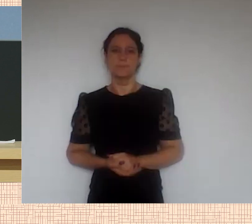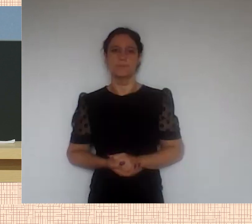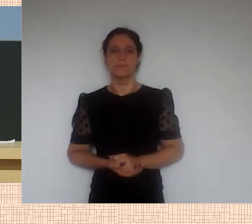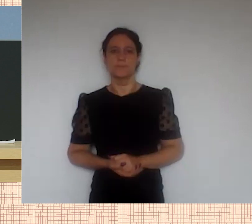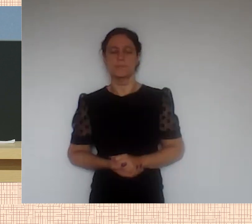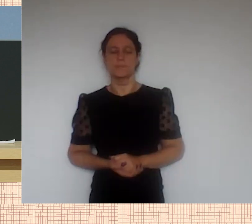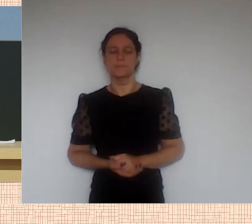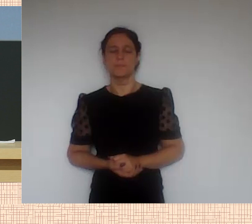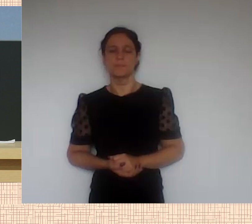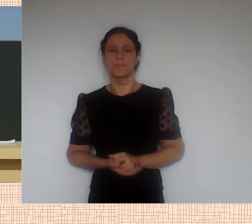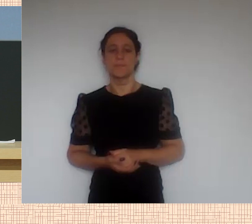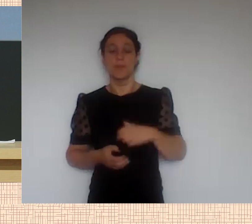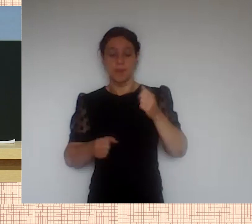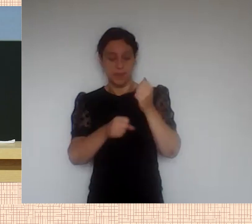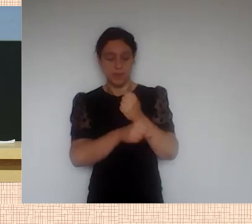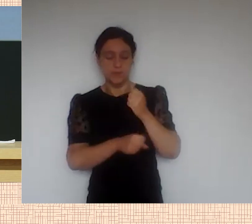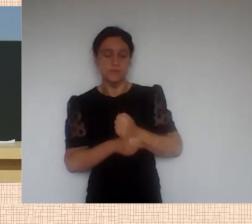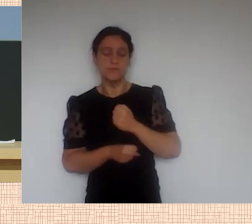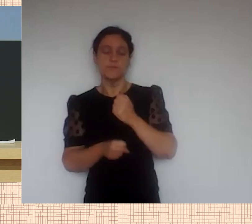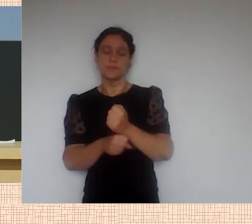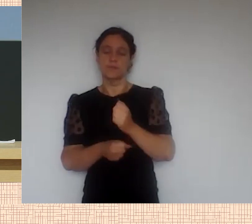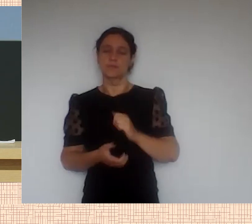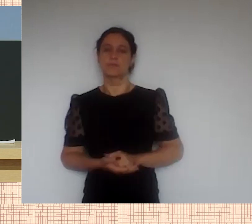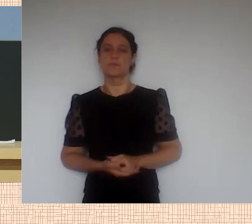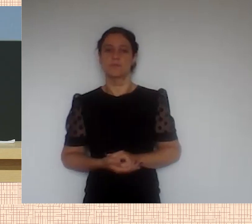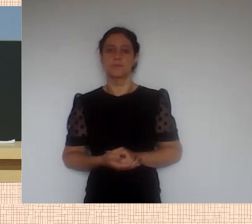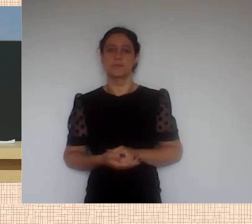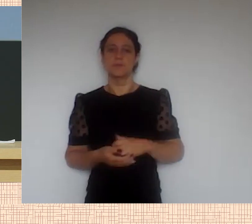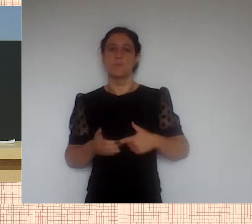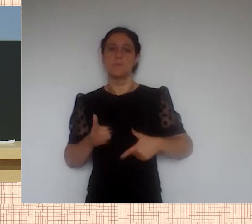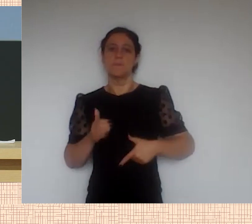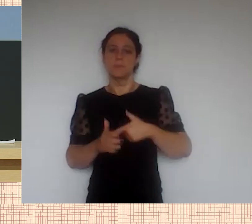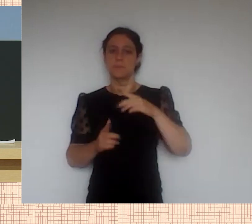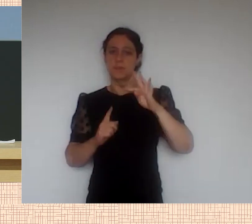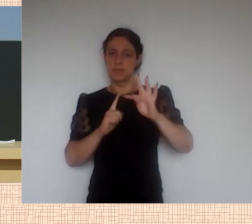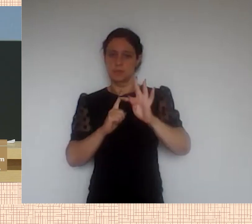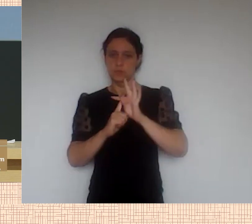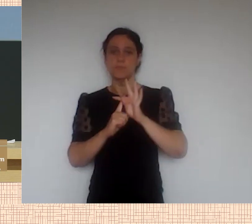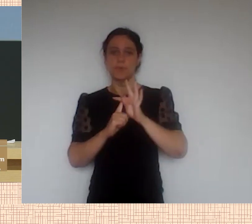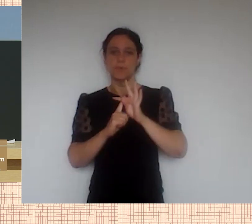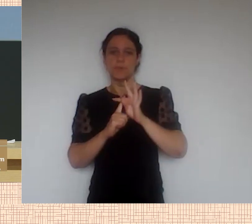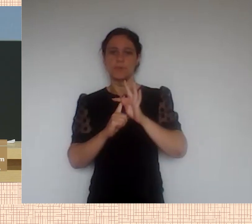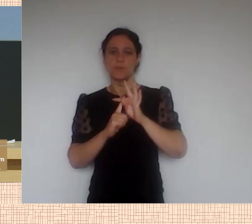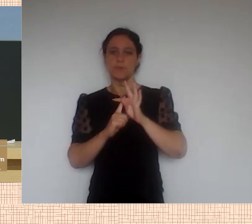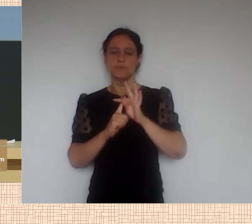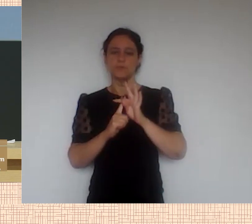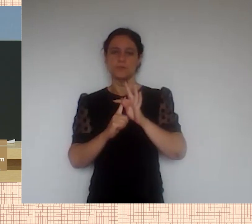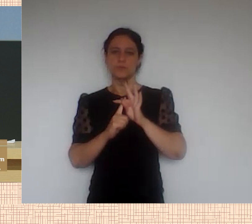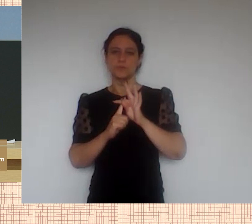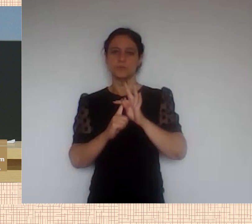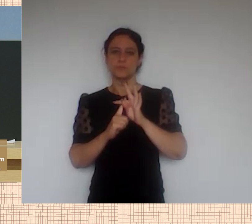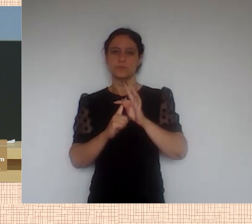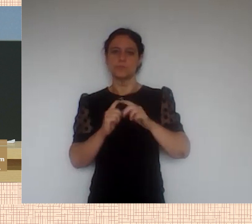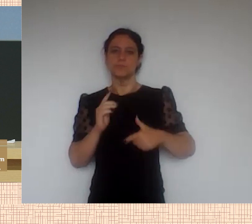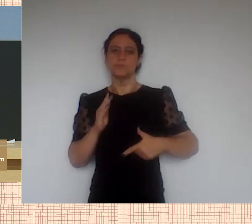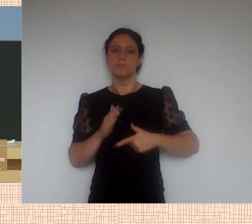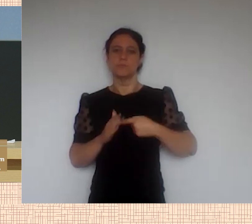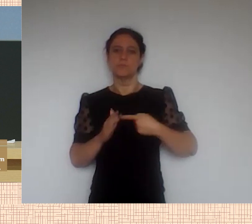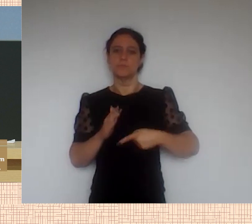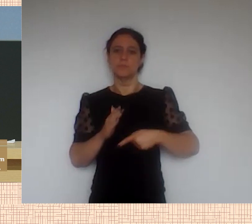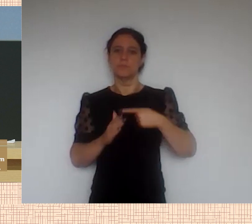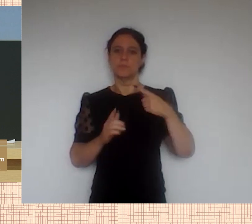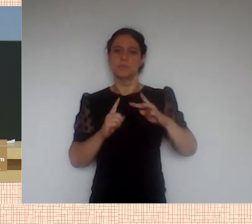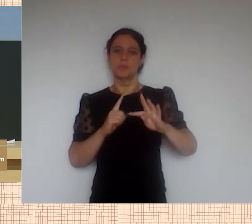Timóteo, capítulo 1, versículo 3, quando eu estava de viagem rumo da Macedônia, te